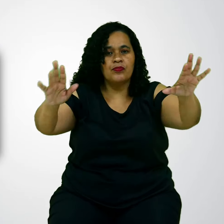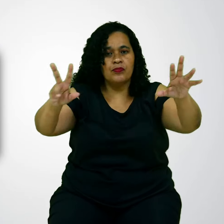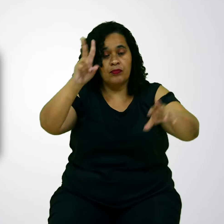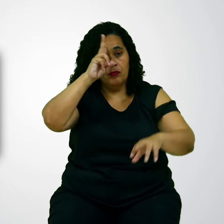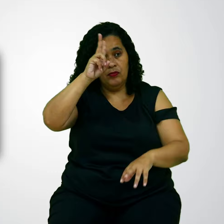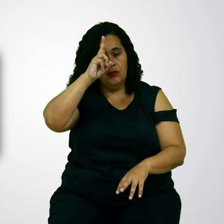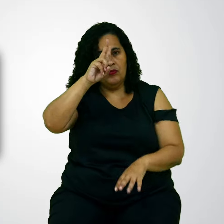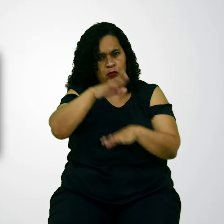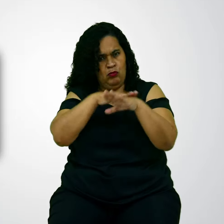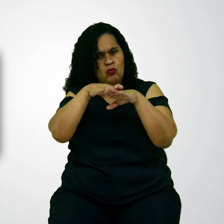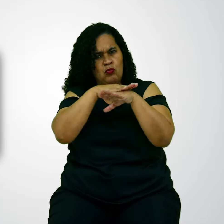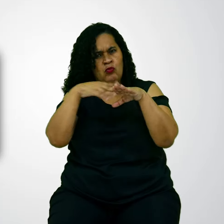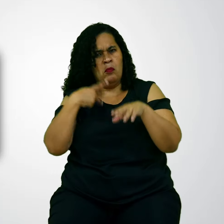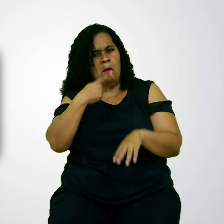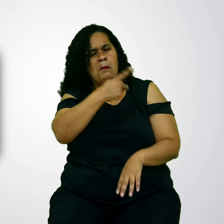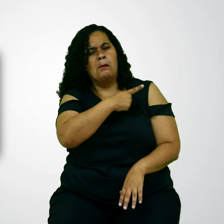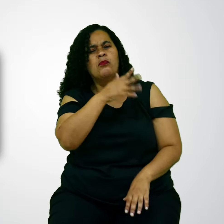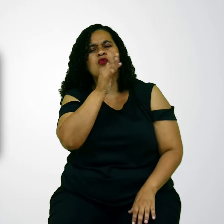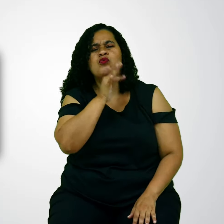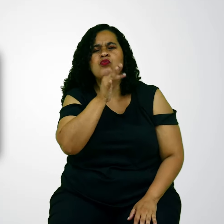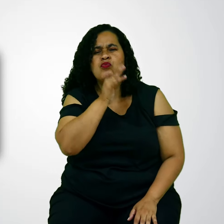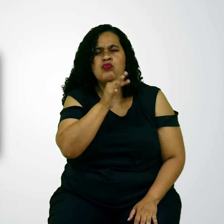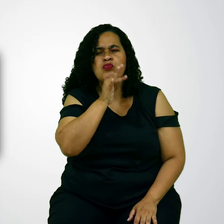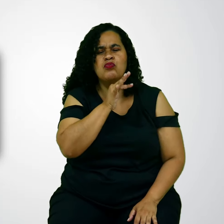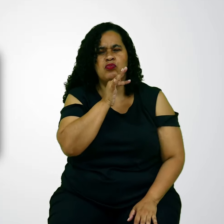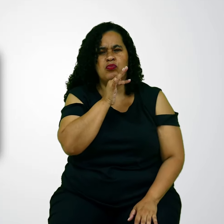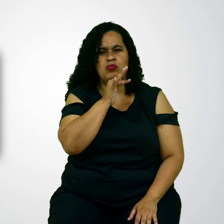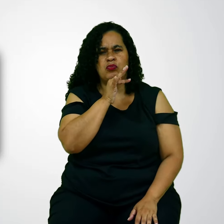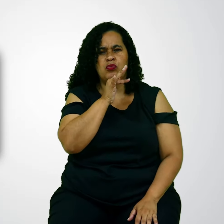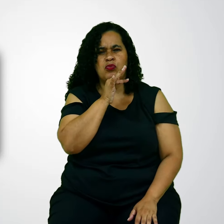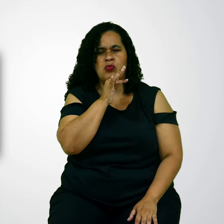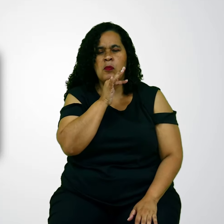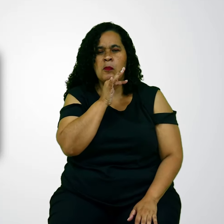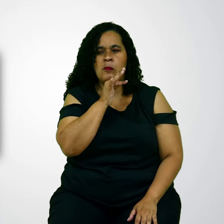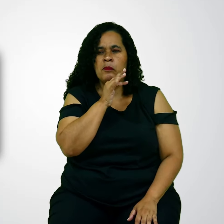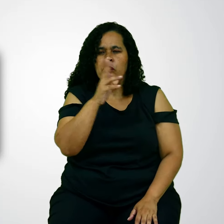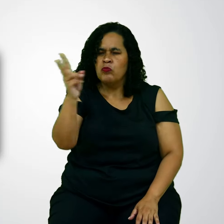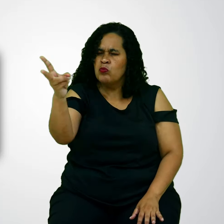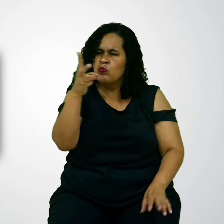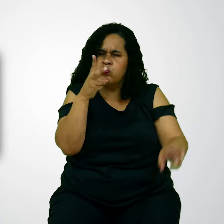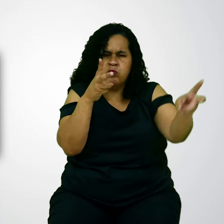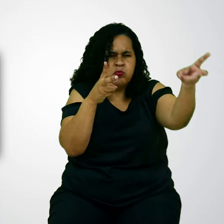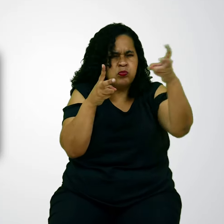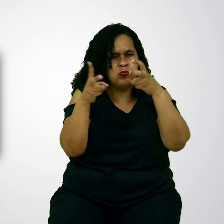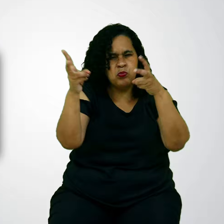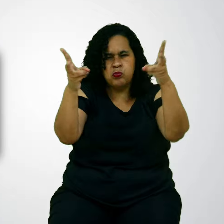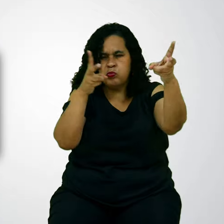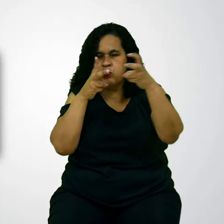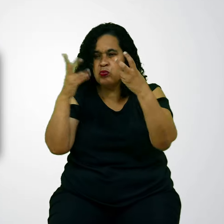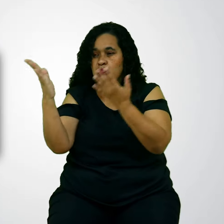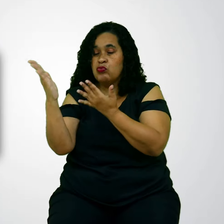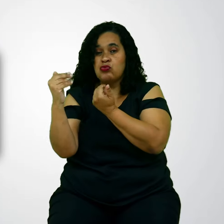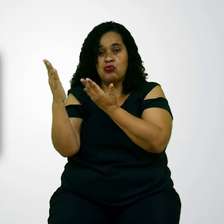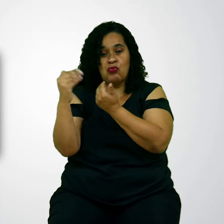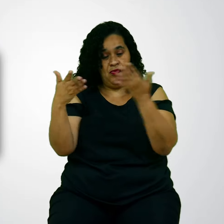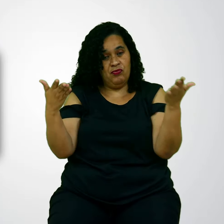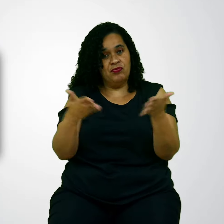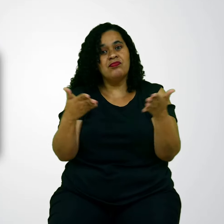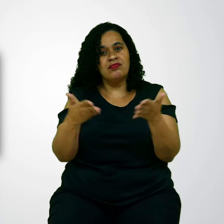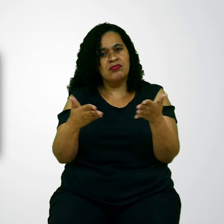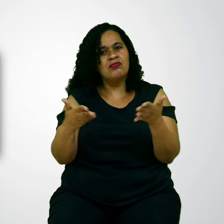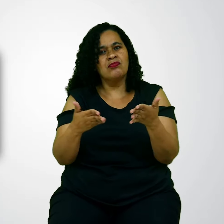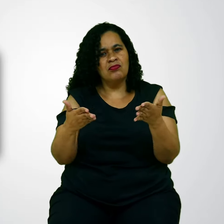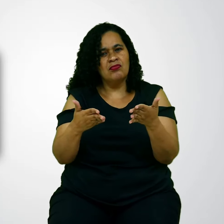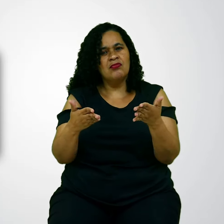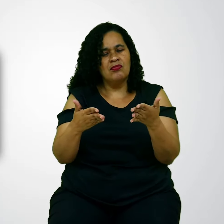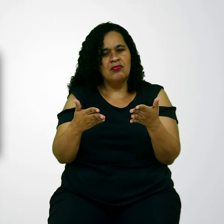estávamos falando sobre comunicação. A gente vê essa garotada à frente nas transmissões,